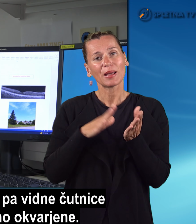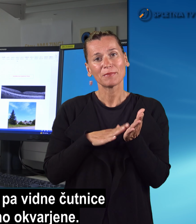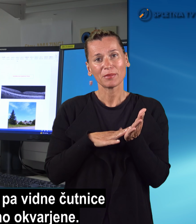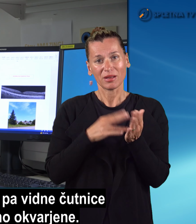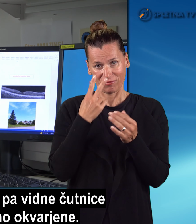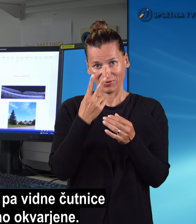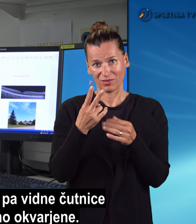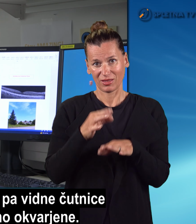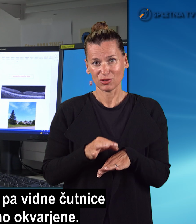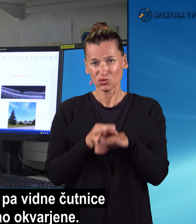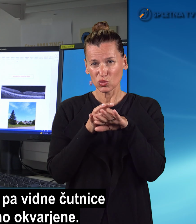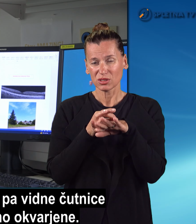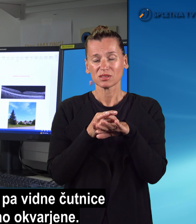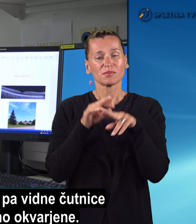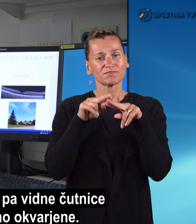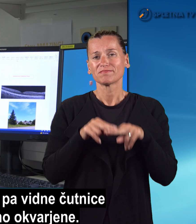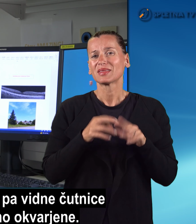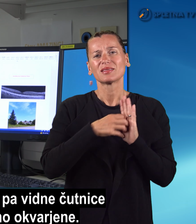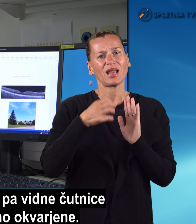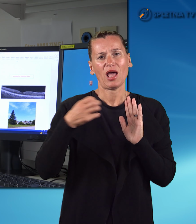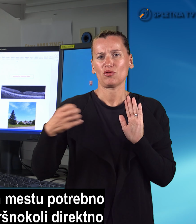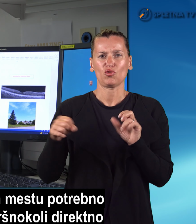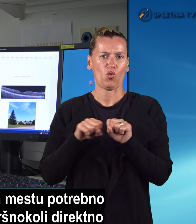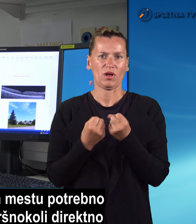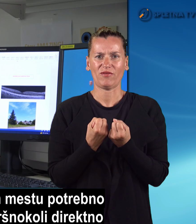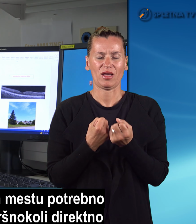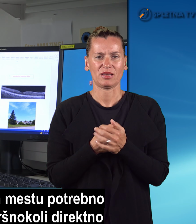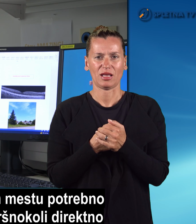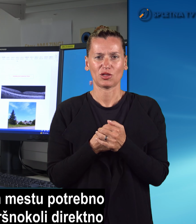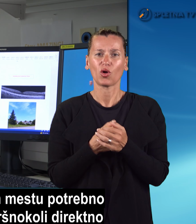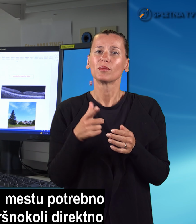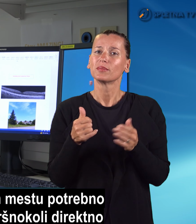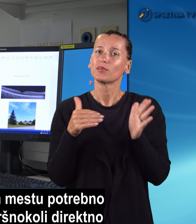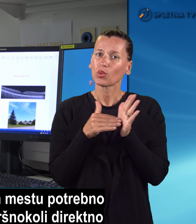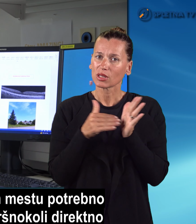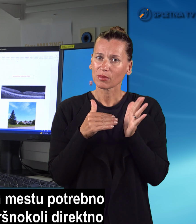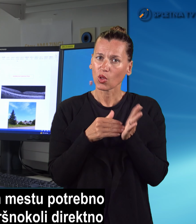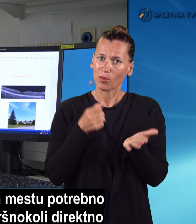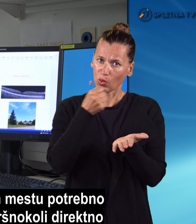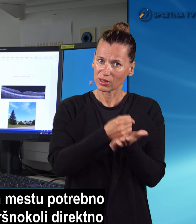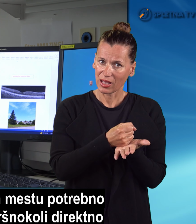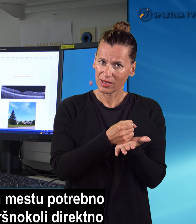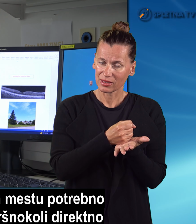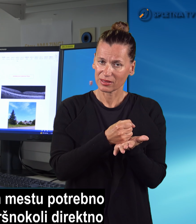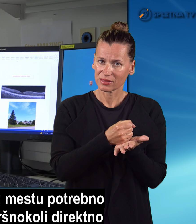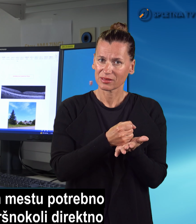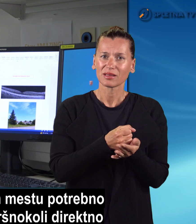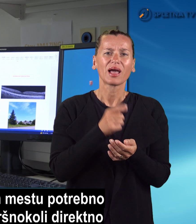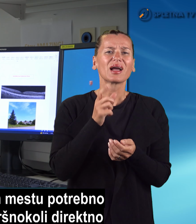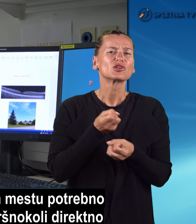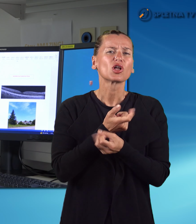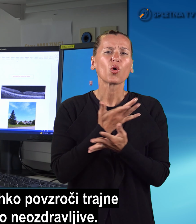čutnice ostanejo trajno okvarjene. Tako da na tem mestu je potrebno poudariti, da